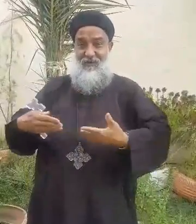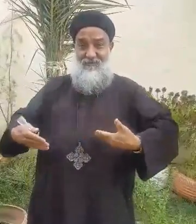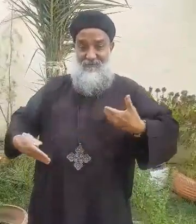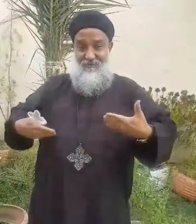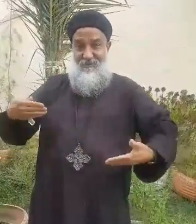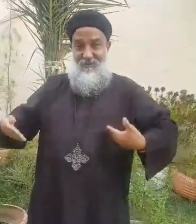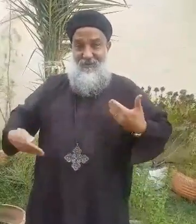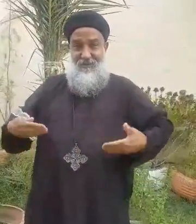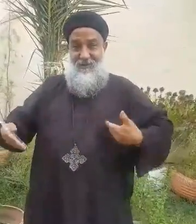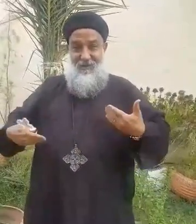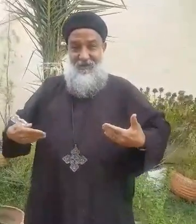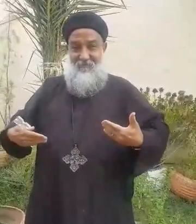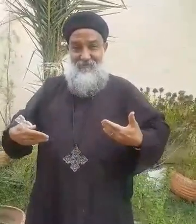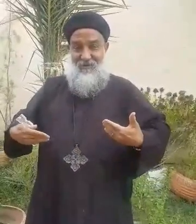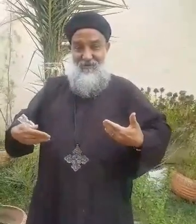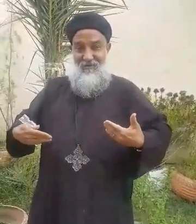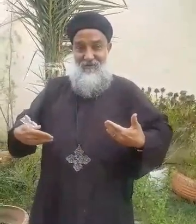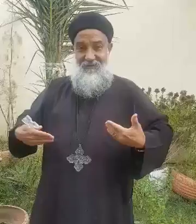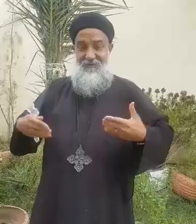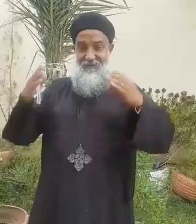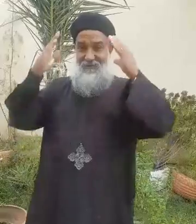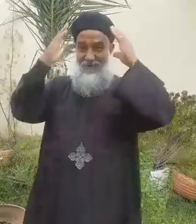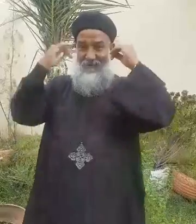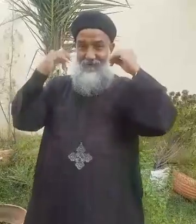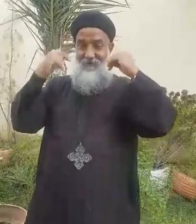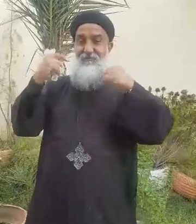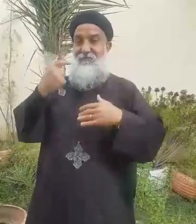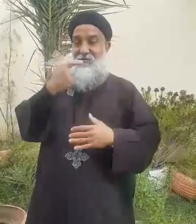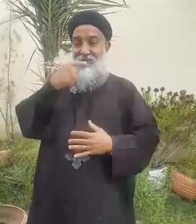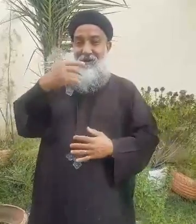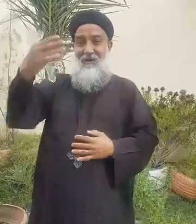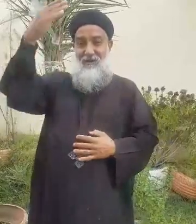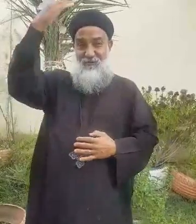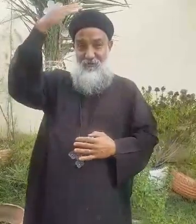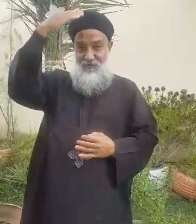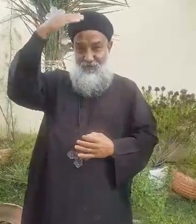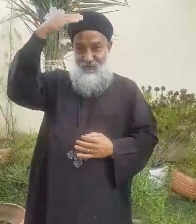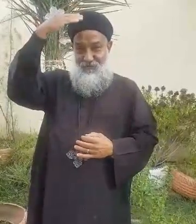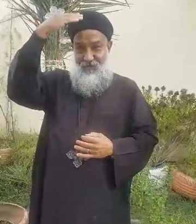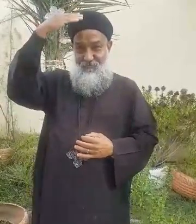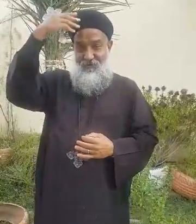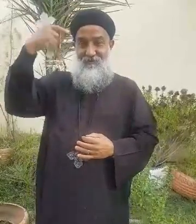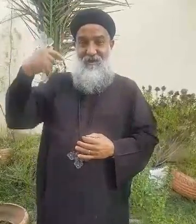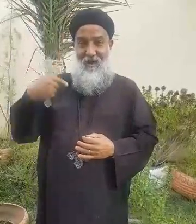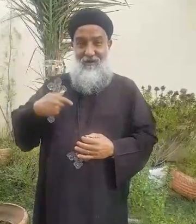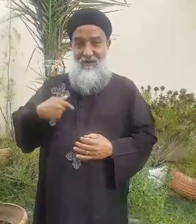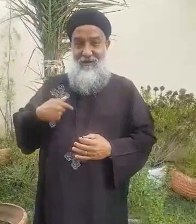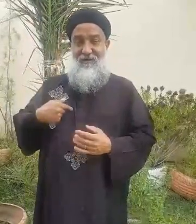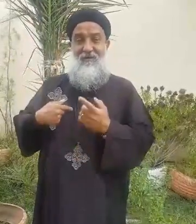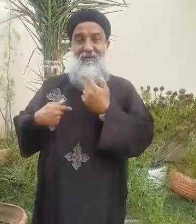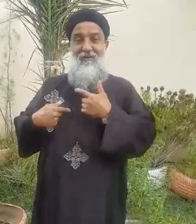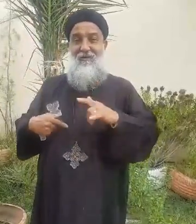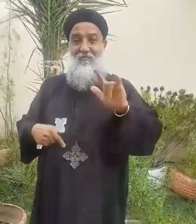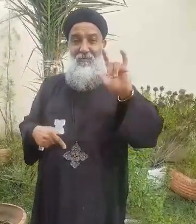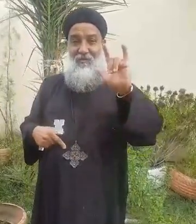وبالناس المسر. كل سنه وانتم طيبين، انا